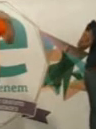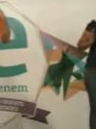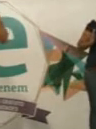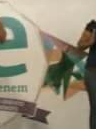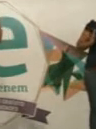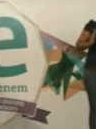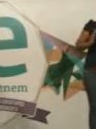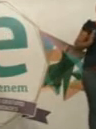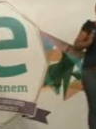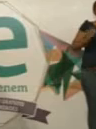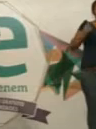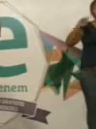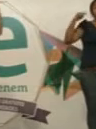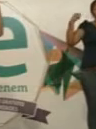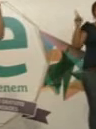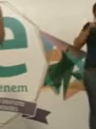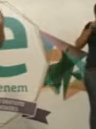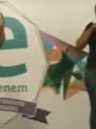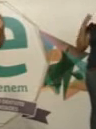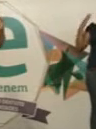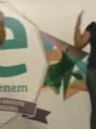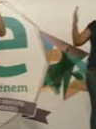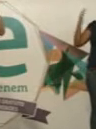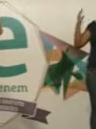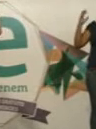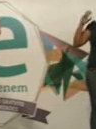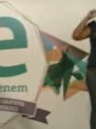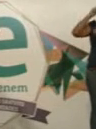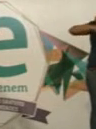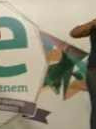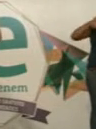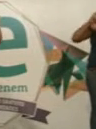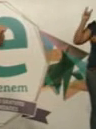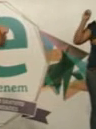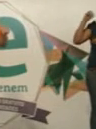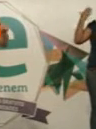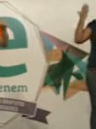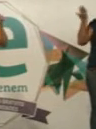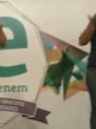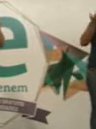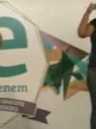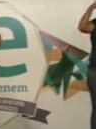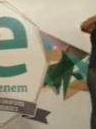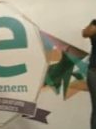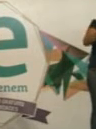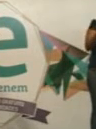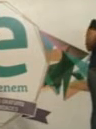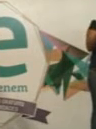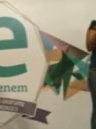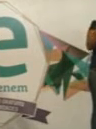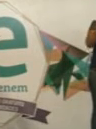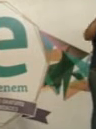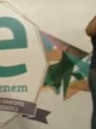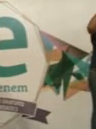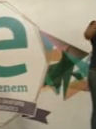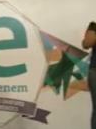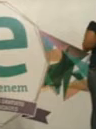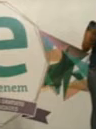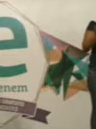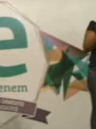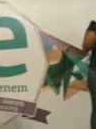se culpabilizar uma pessoa pela perda da Copa. Essa pessoa era o goleiro da seleção de